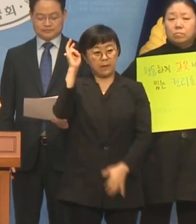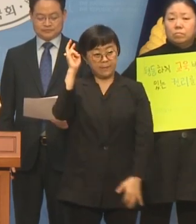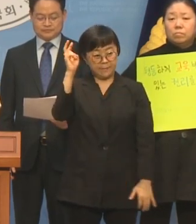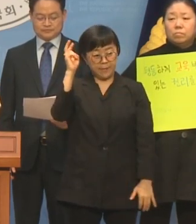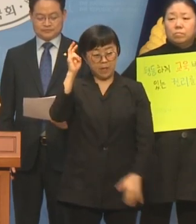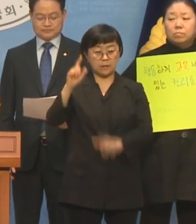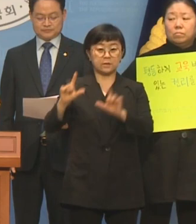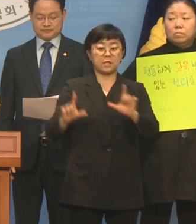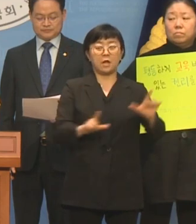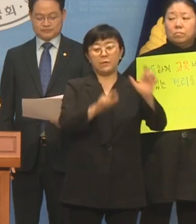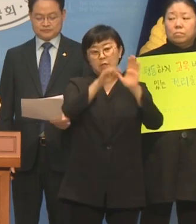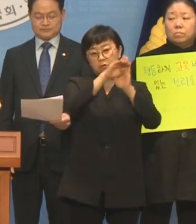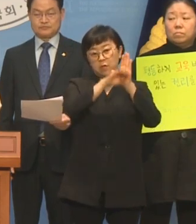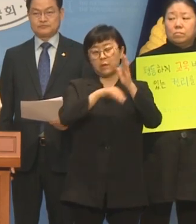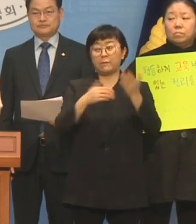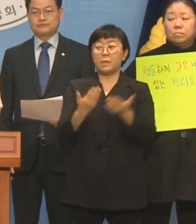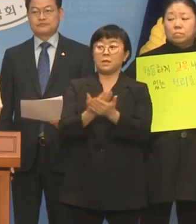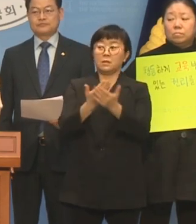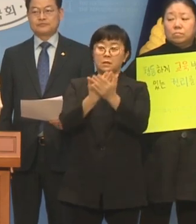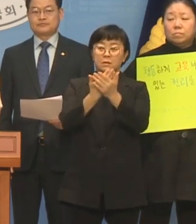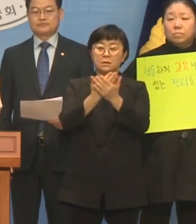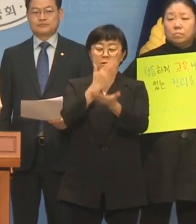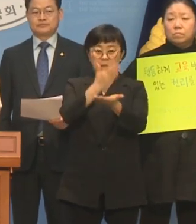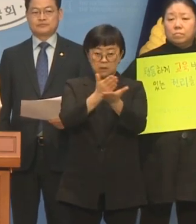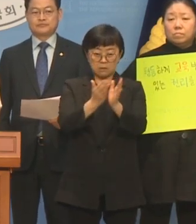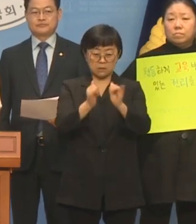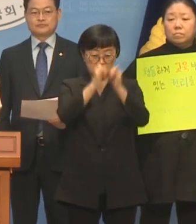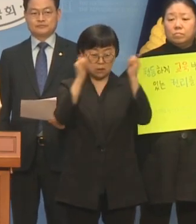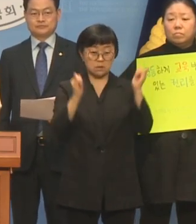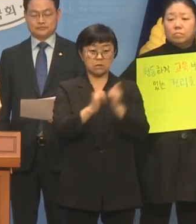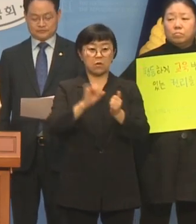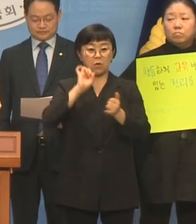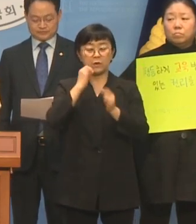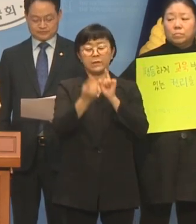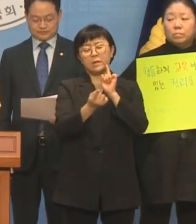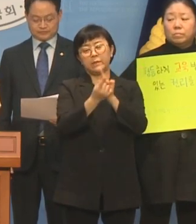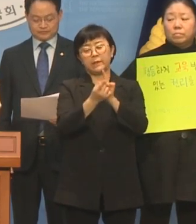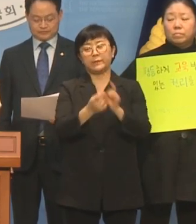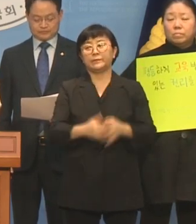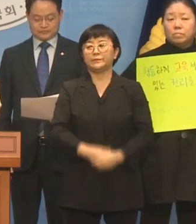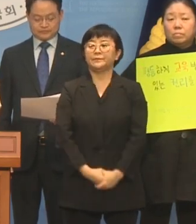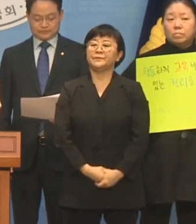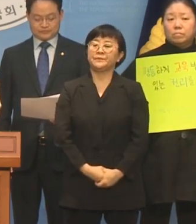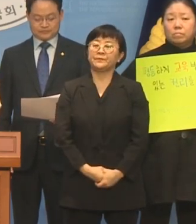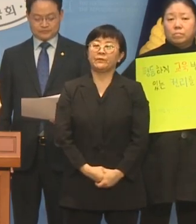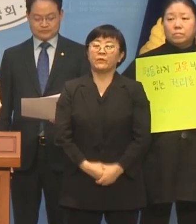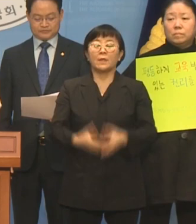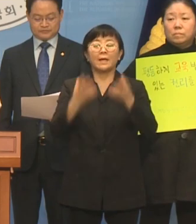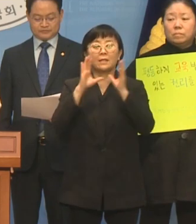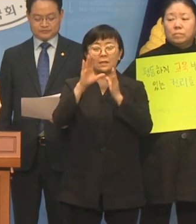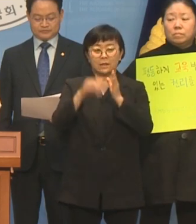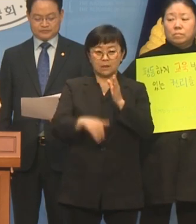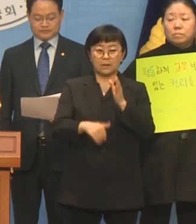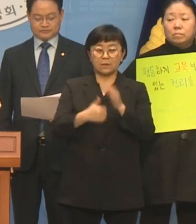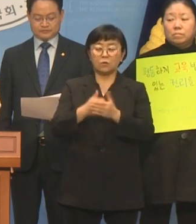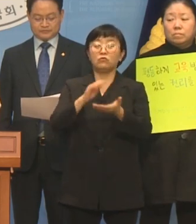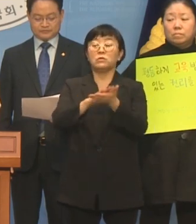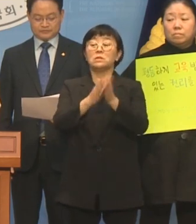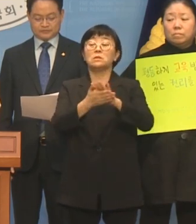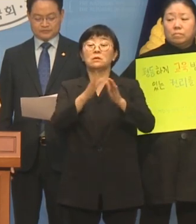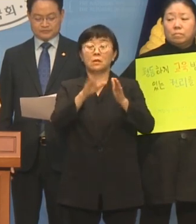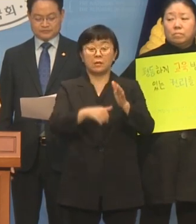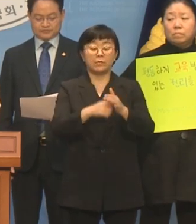생애 주기별 발달 과정에서 다양한 사회적 어려움을 겪고 있다. 유아기에 또